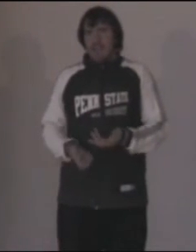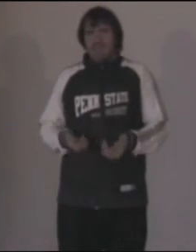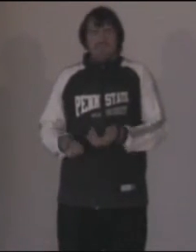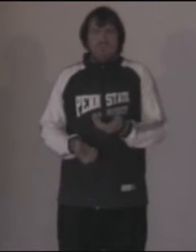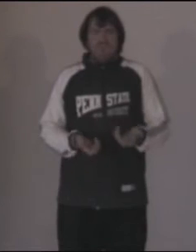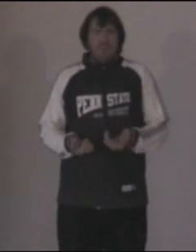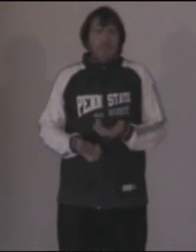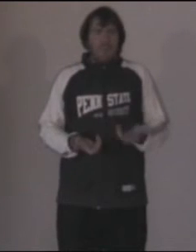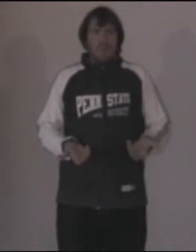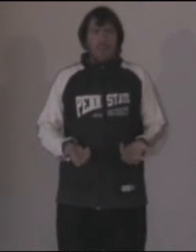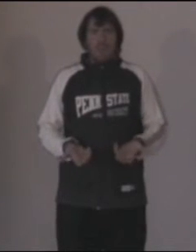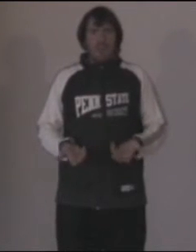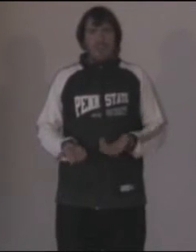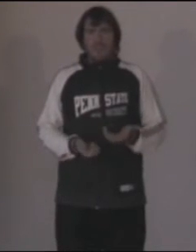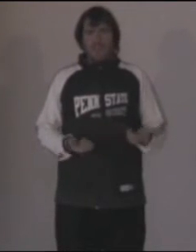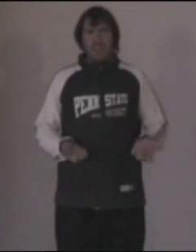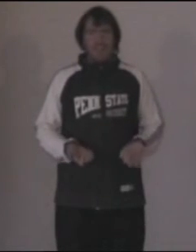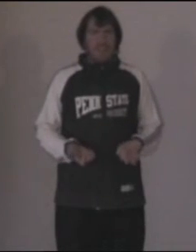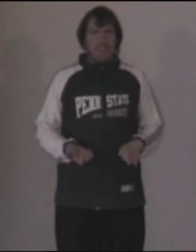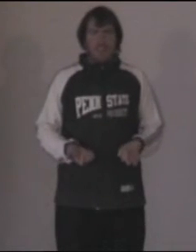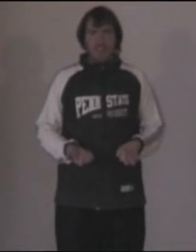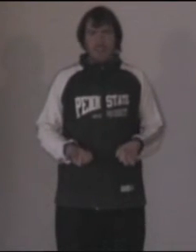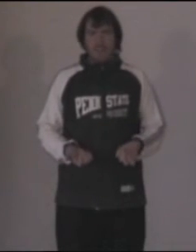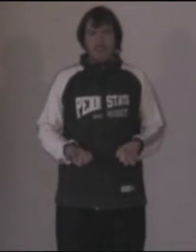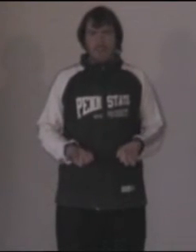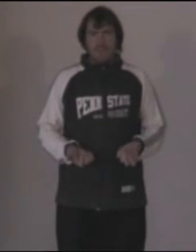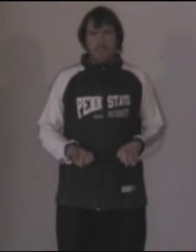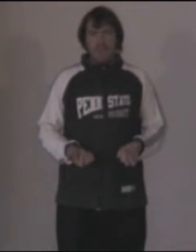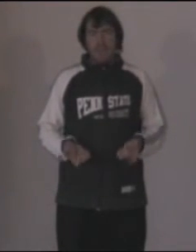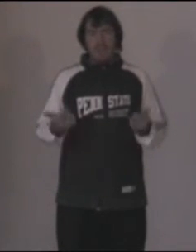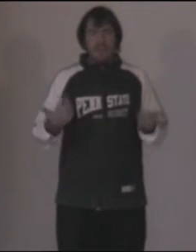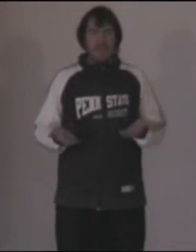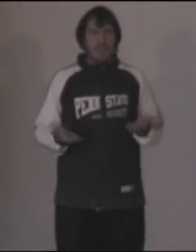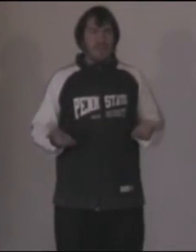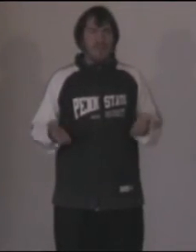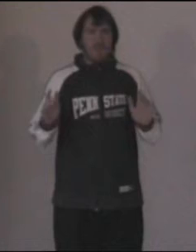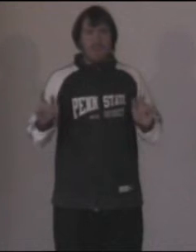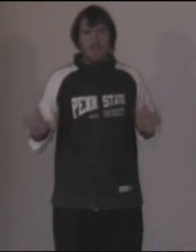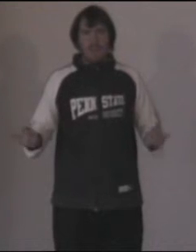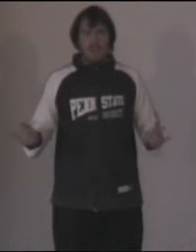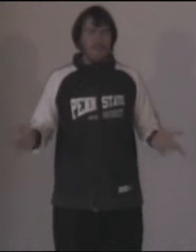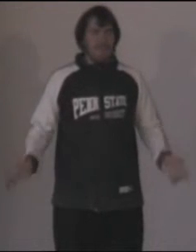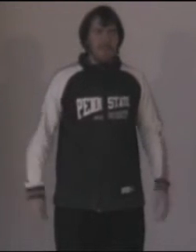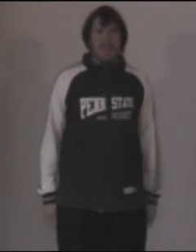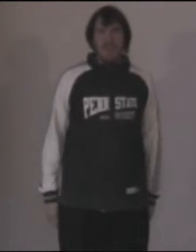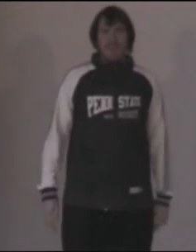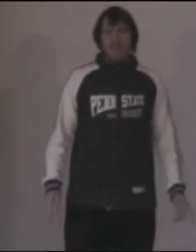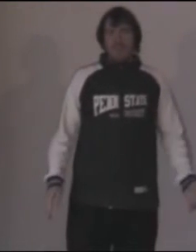come cioè dove sono ancora gli spazi di incendio? Perché insomma c'è qualcosa.